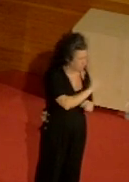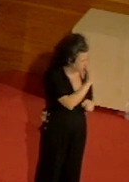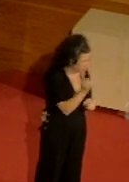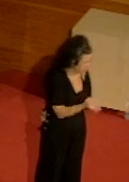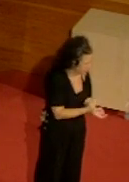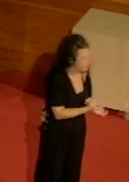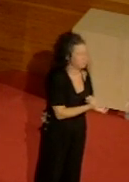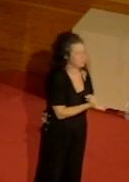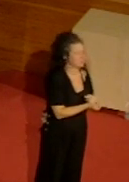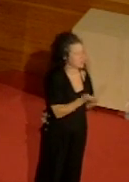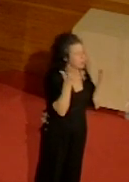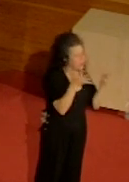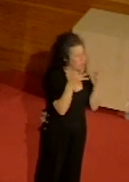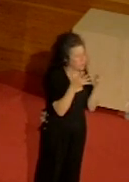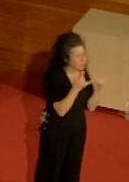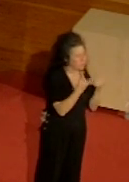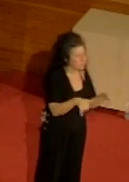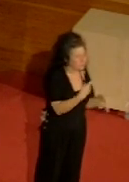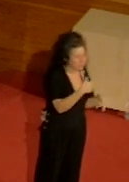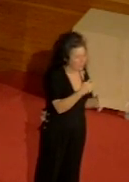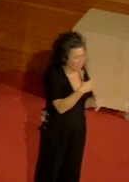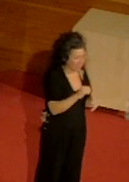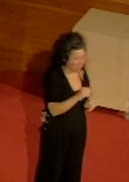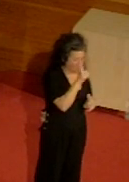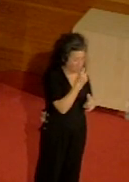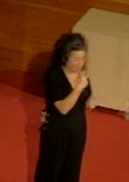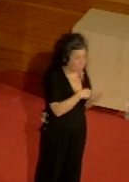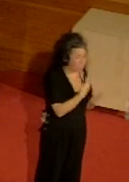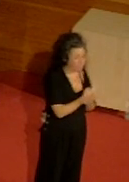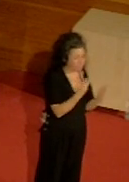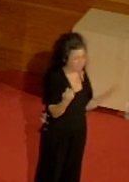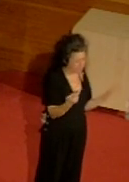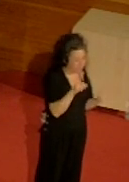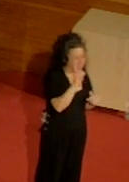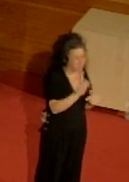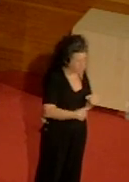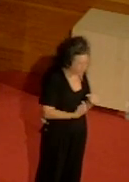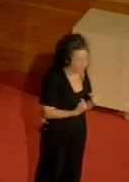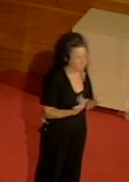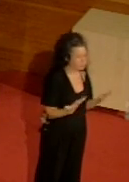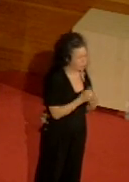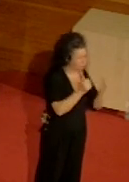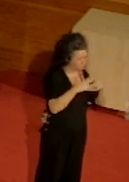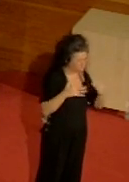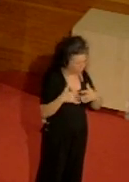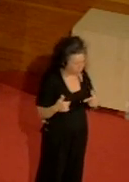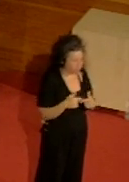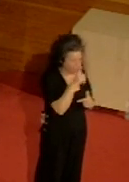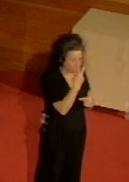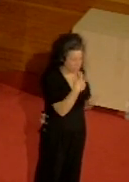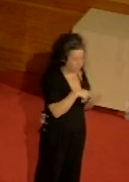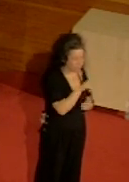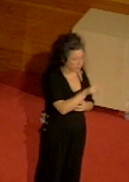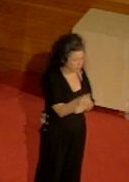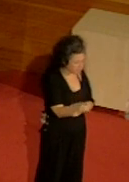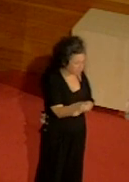año 2017. También ha publicado Cuando todo se derrumba, en la editorial Libros del Cabo, en el año 2021, una